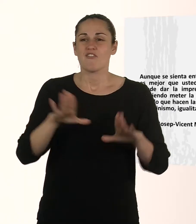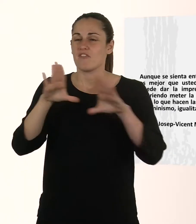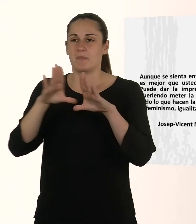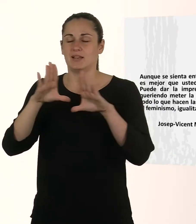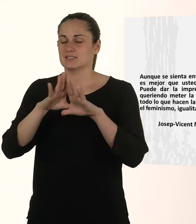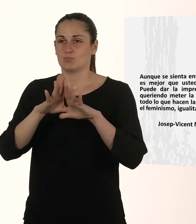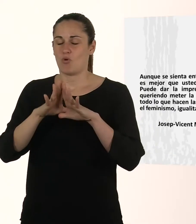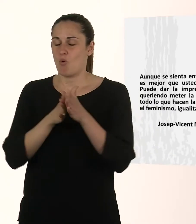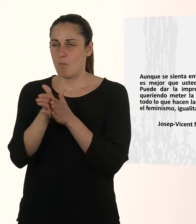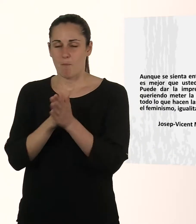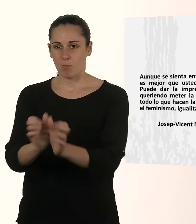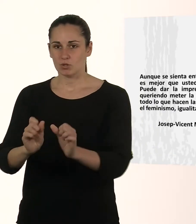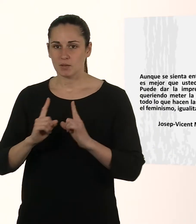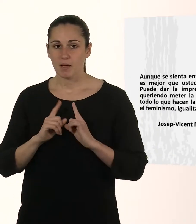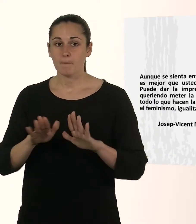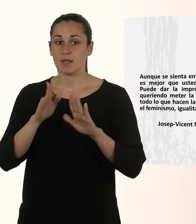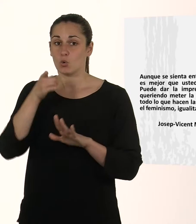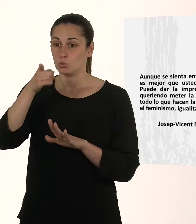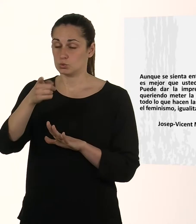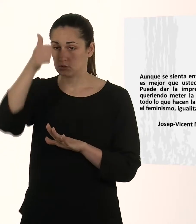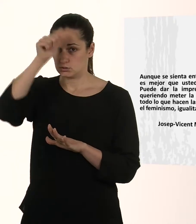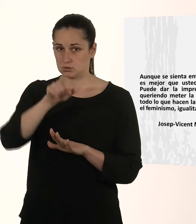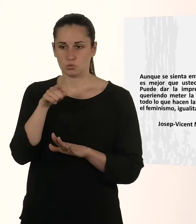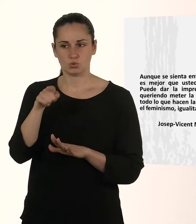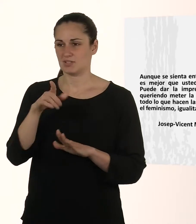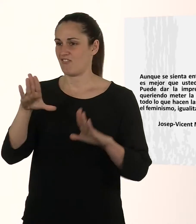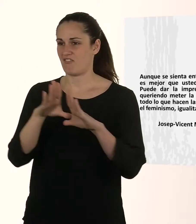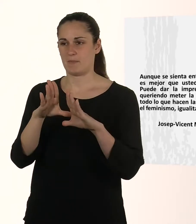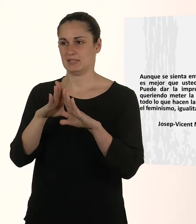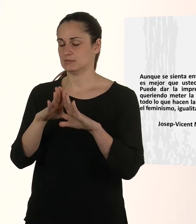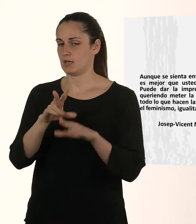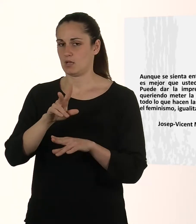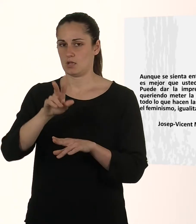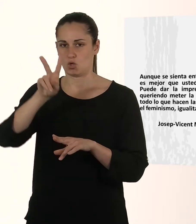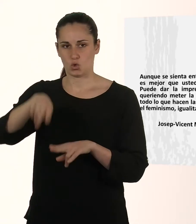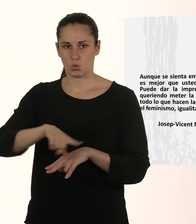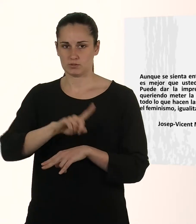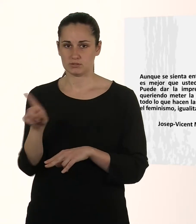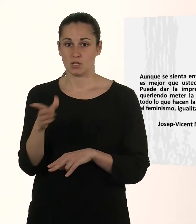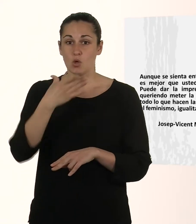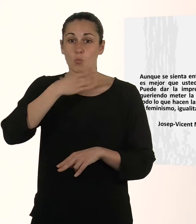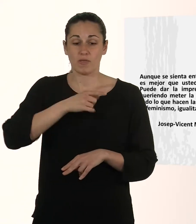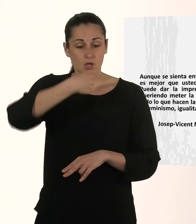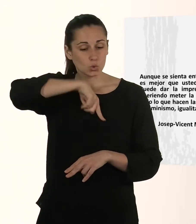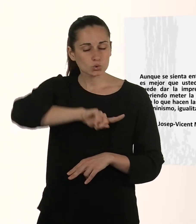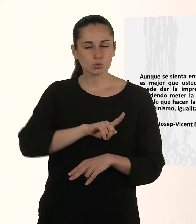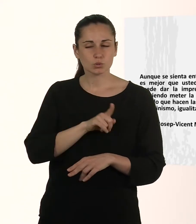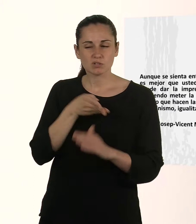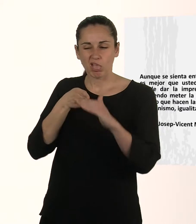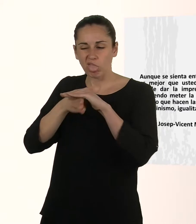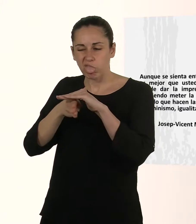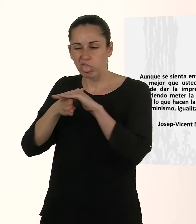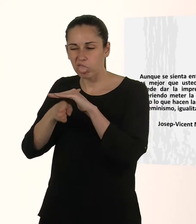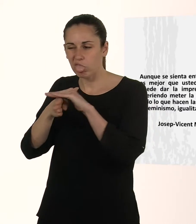mejor que usted, caballero, no se declare feminista. Puede dar la impresión de que los hombres seguimos queriendo meter la nariz en